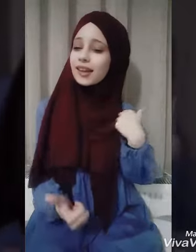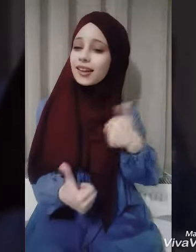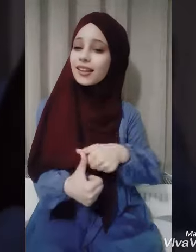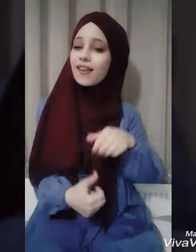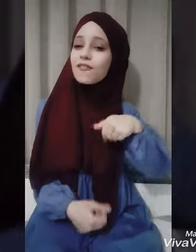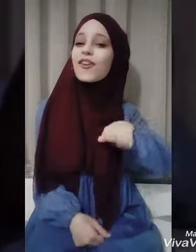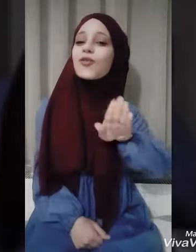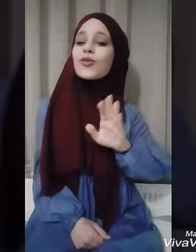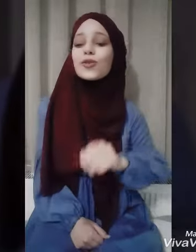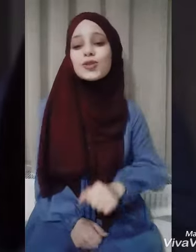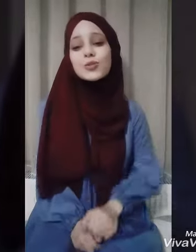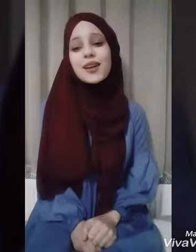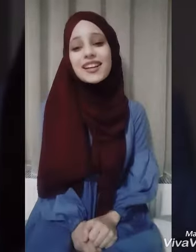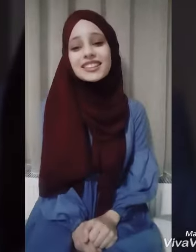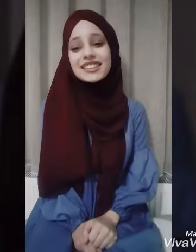iki defa vurulmaz.